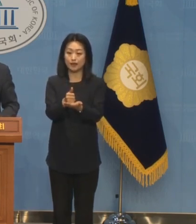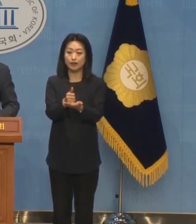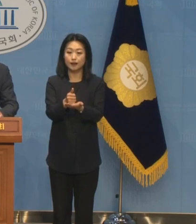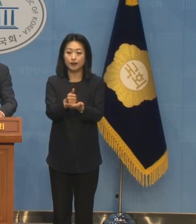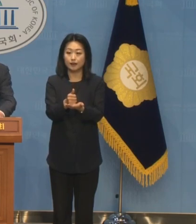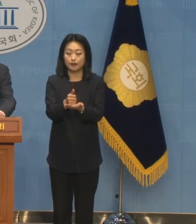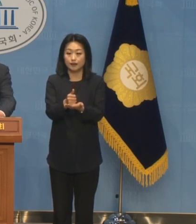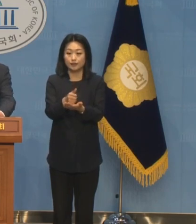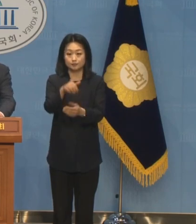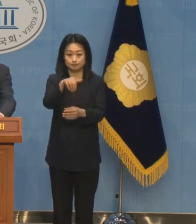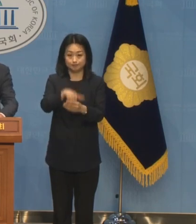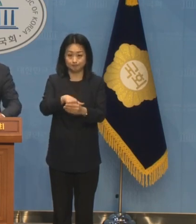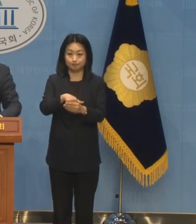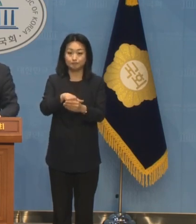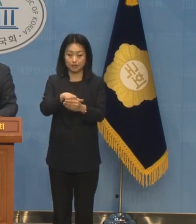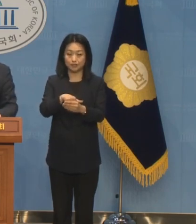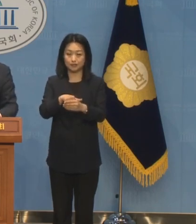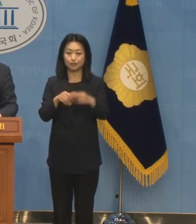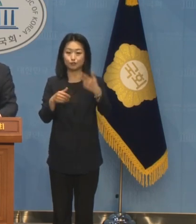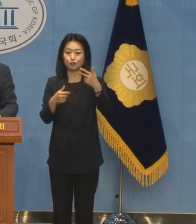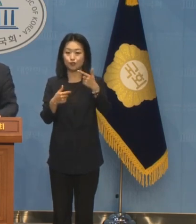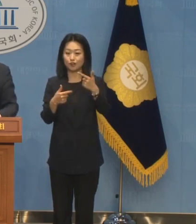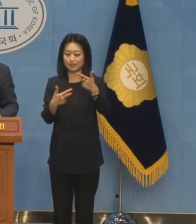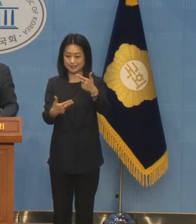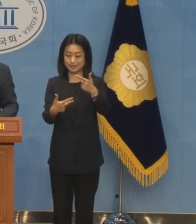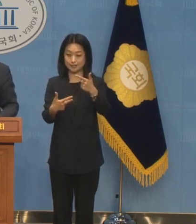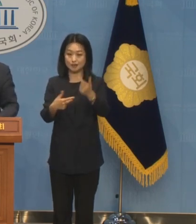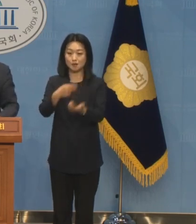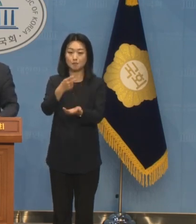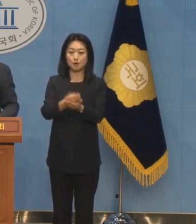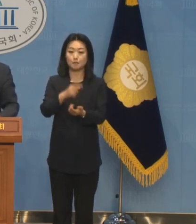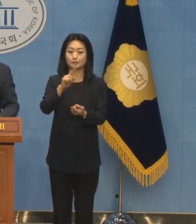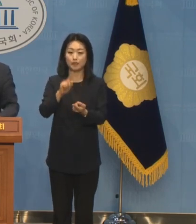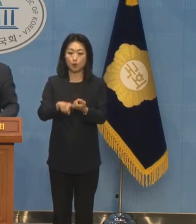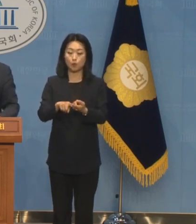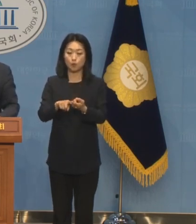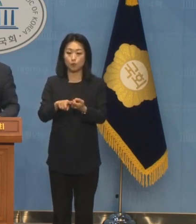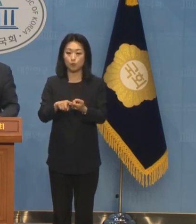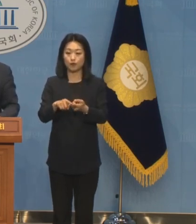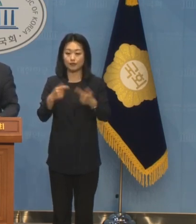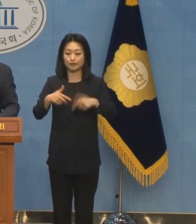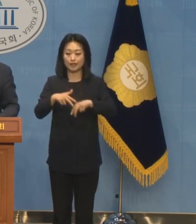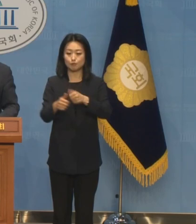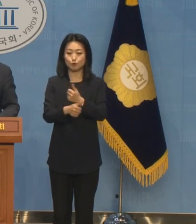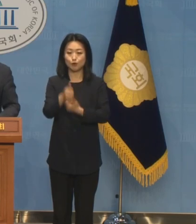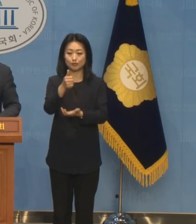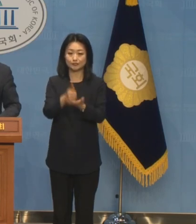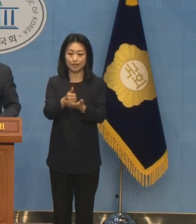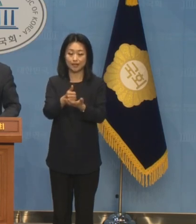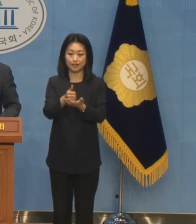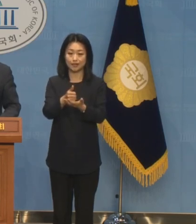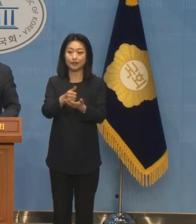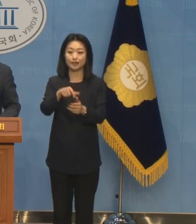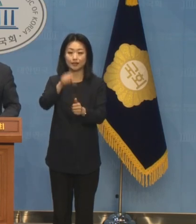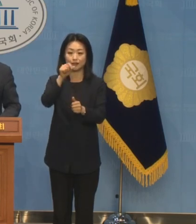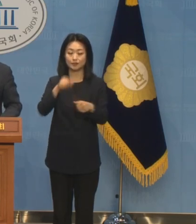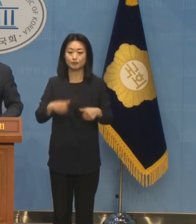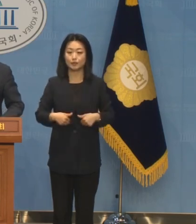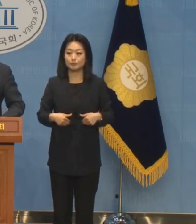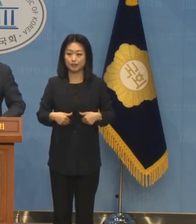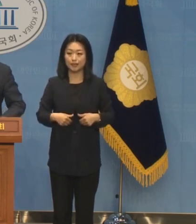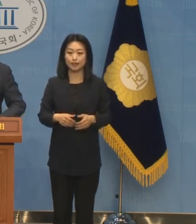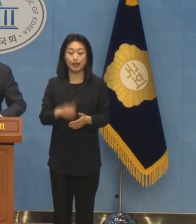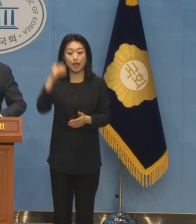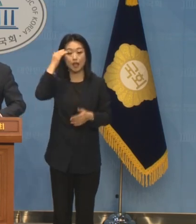이제 뽑고 6월 7일까지 법대로 어 어 원구성을 맞춰야 됩니다